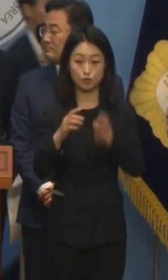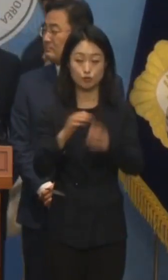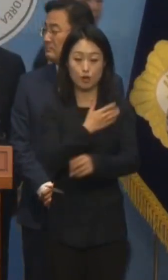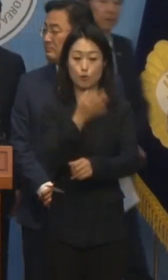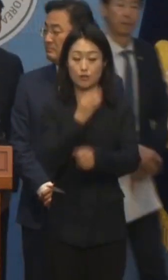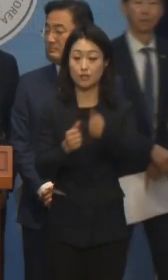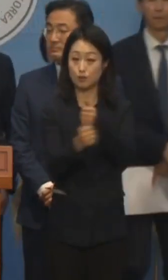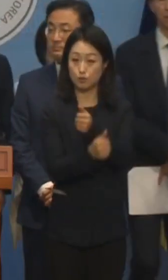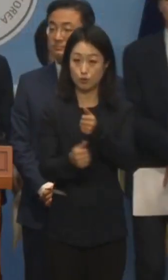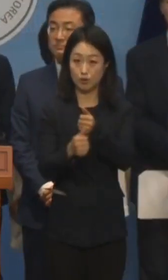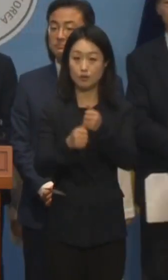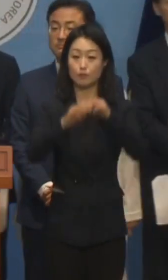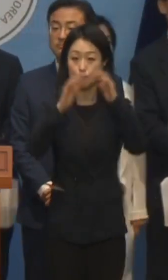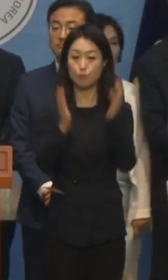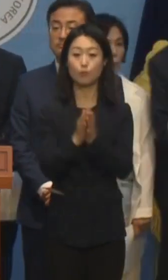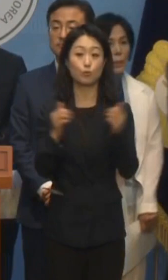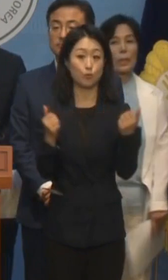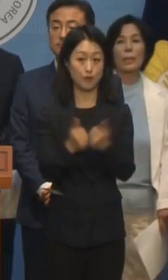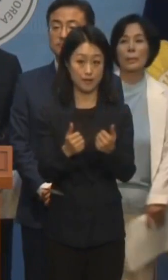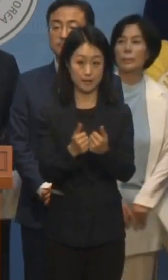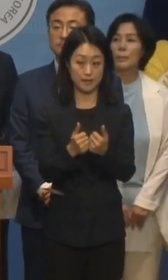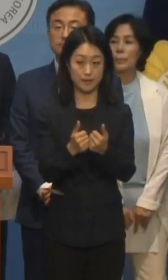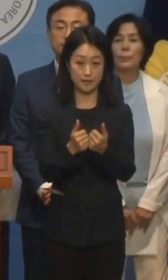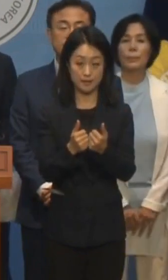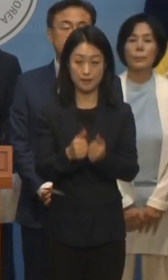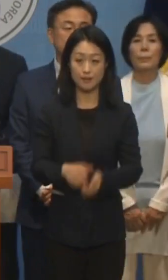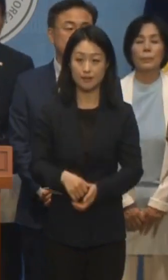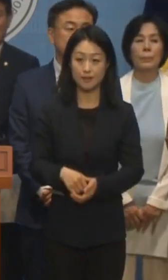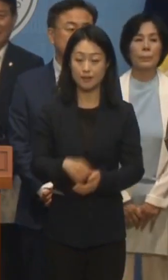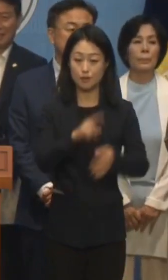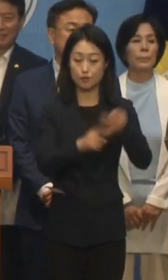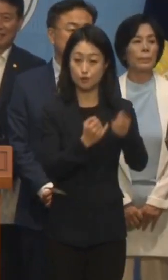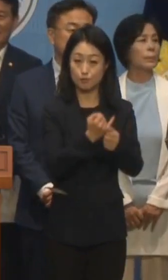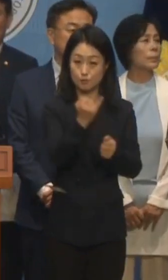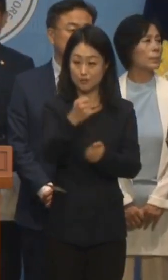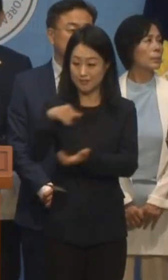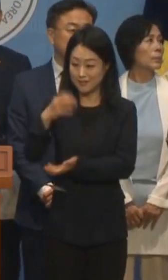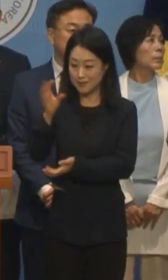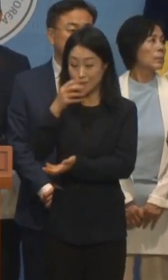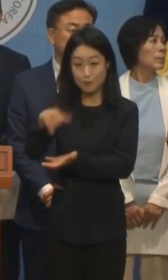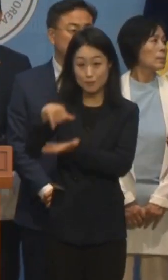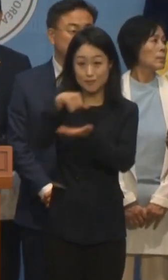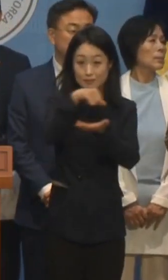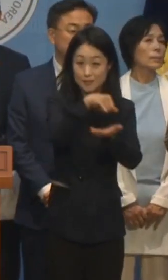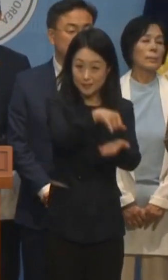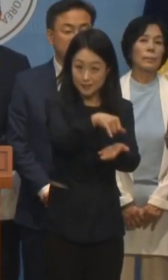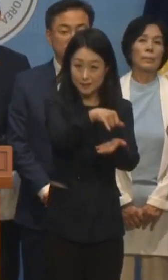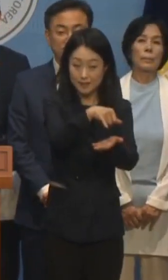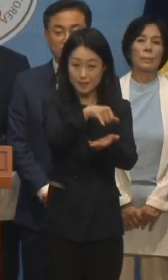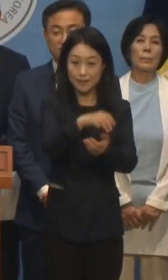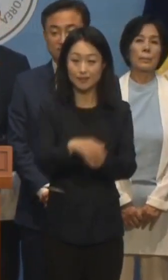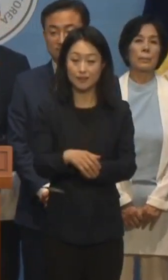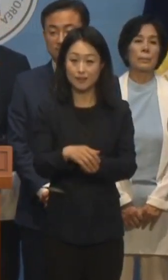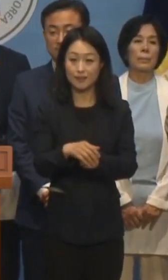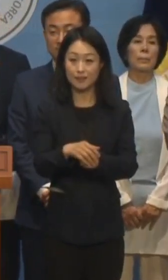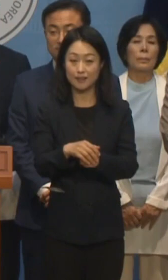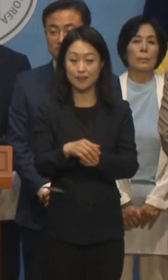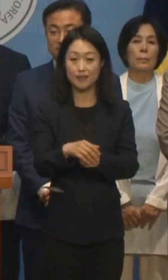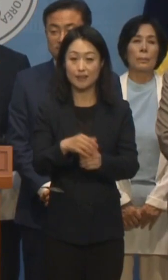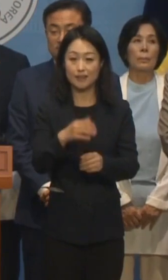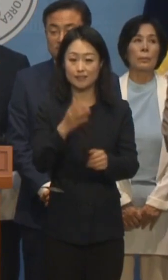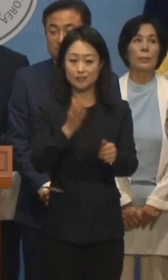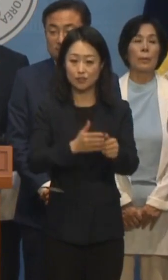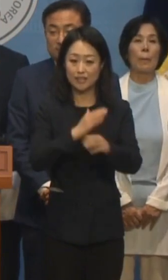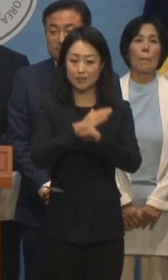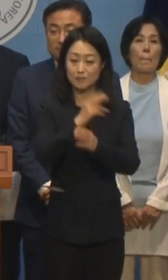권익위원회가 전원위원회를 열고 디올 명품백을 수수한 김건희 여사의 청탁금지법 위반 조사에